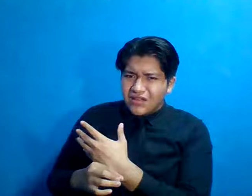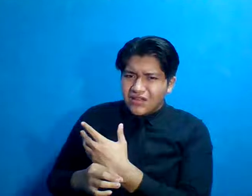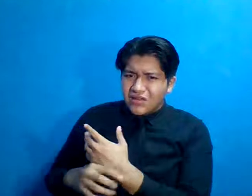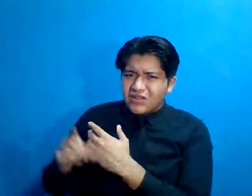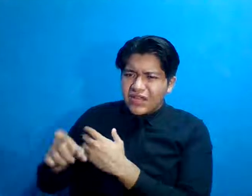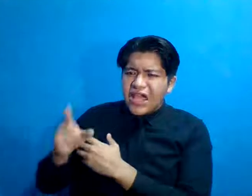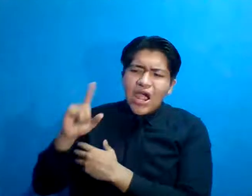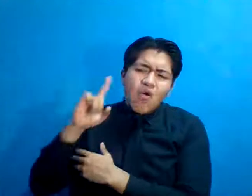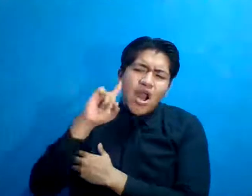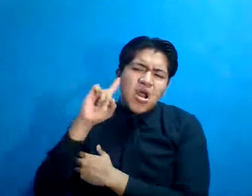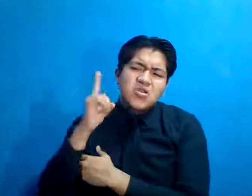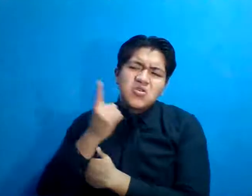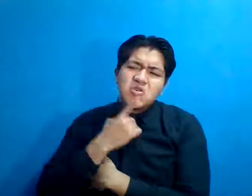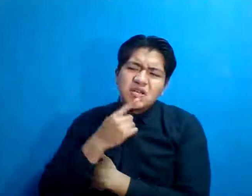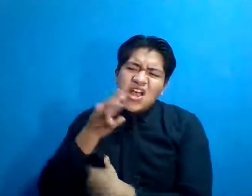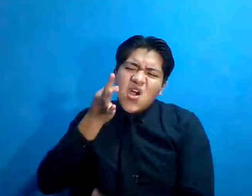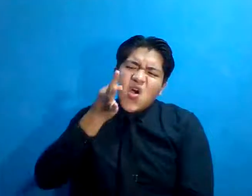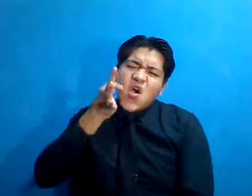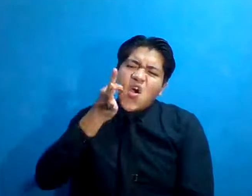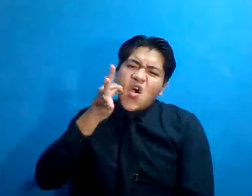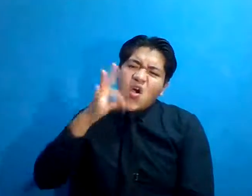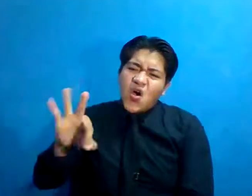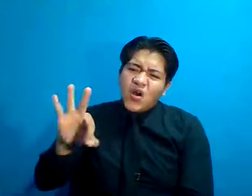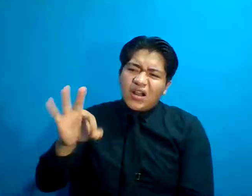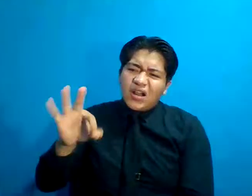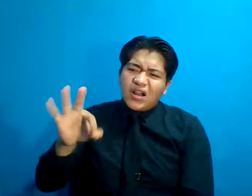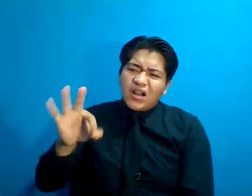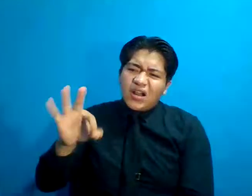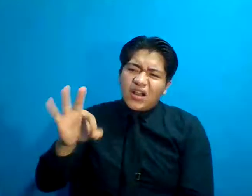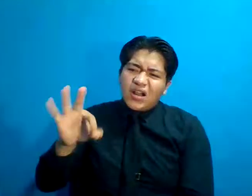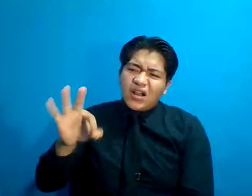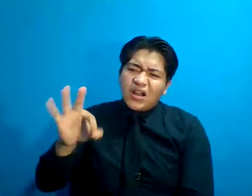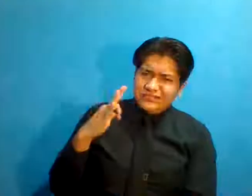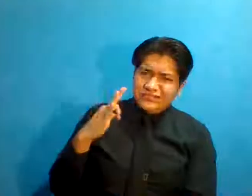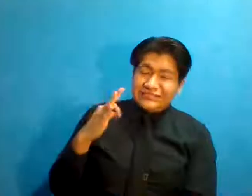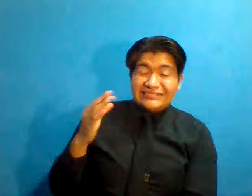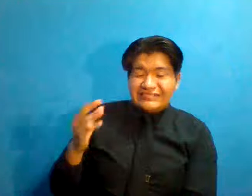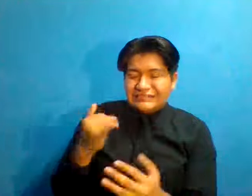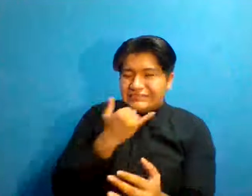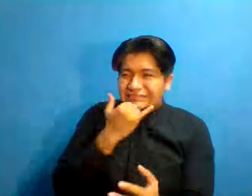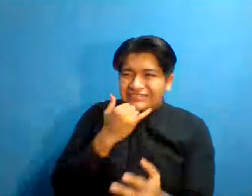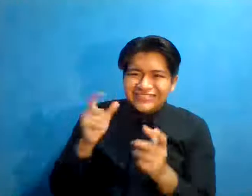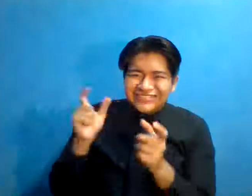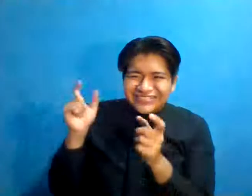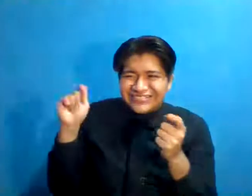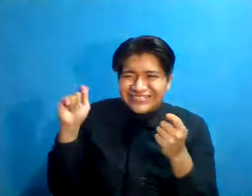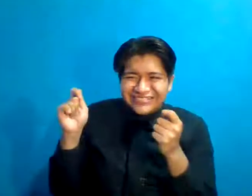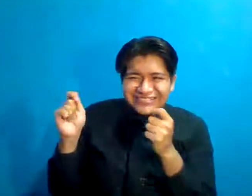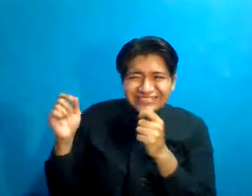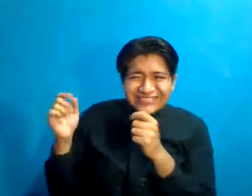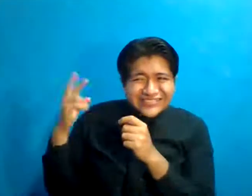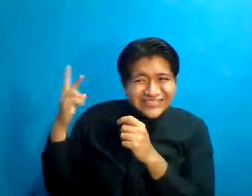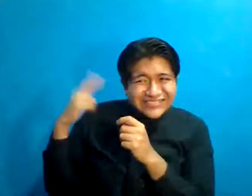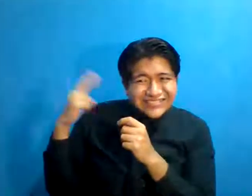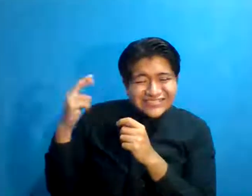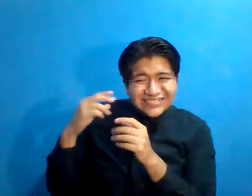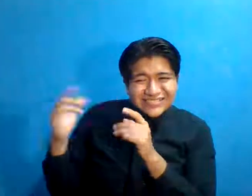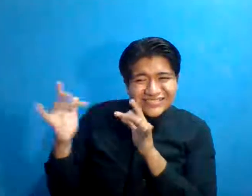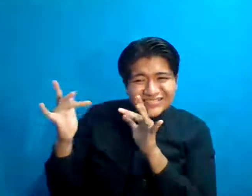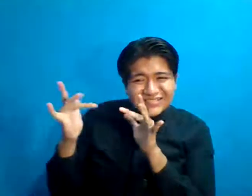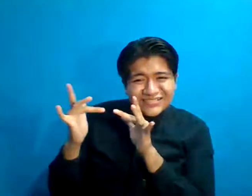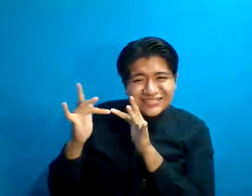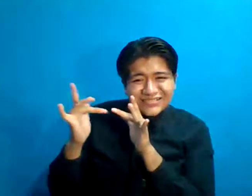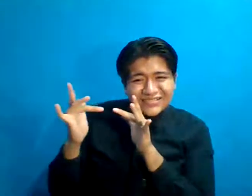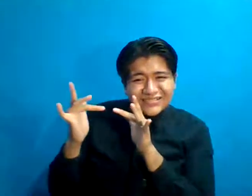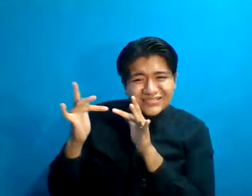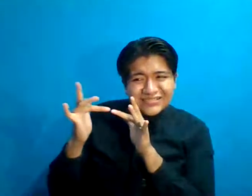un sordo. Ahí, no sé, no escuché, es que hay un poquito de interferencia. ¿De qué manera se